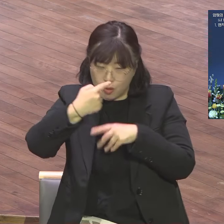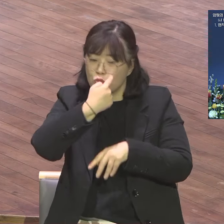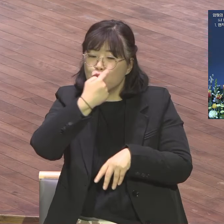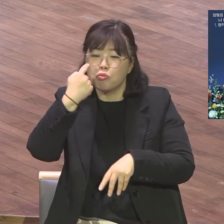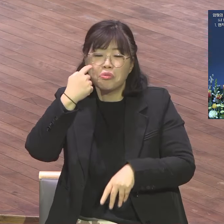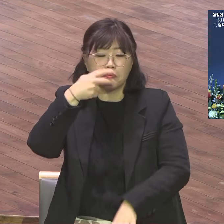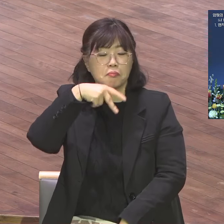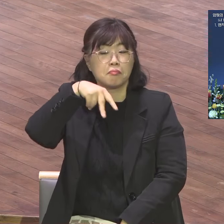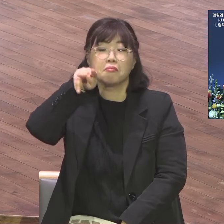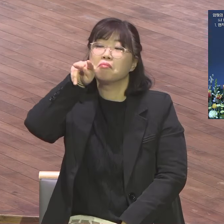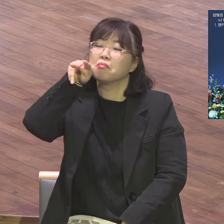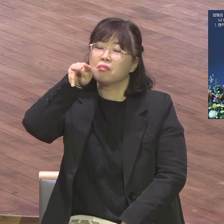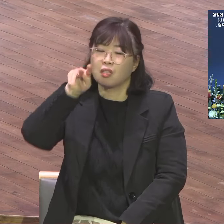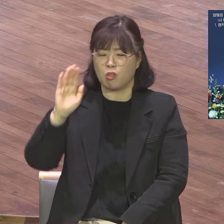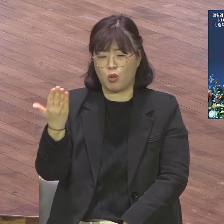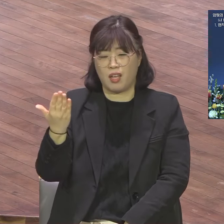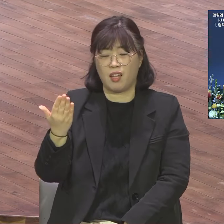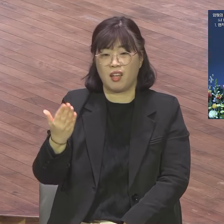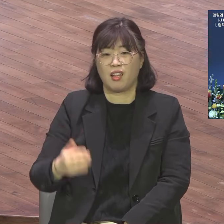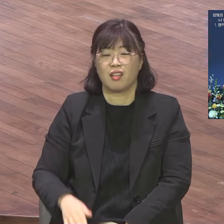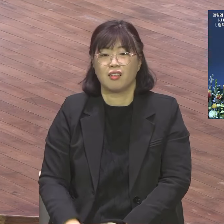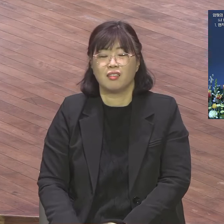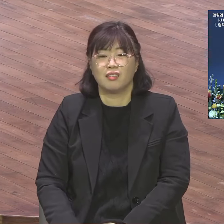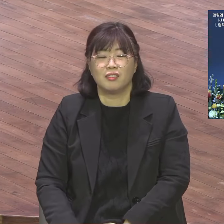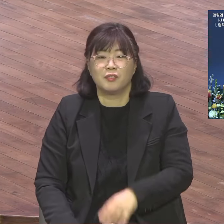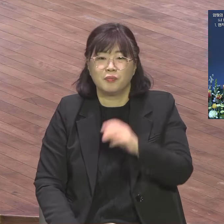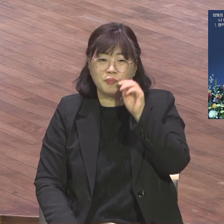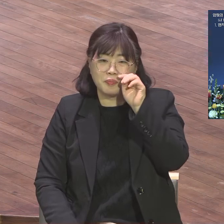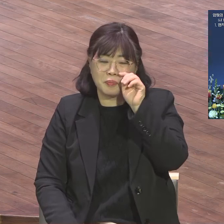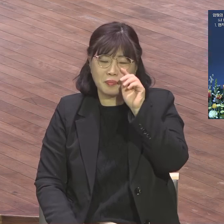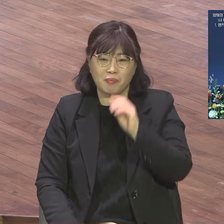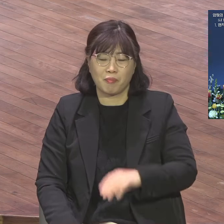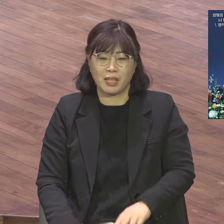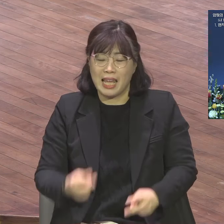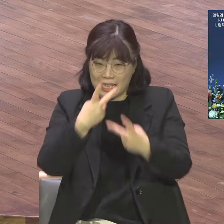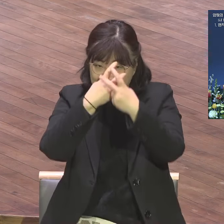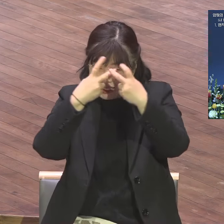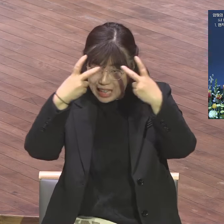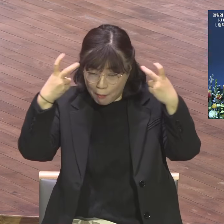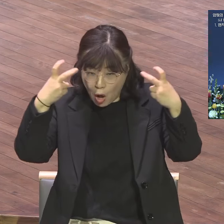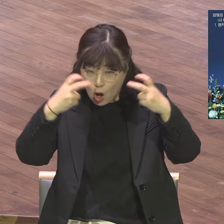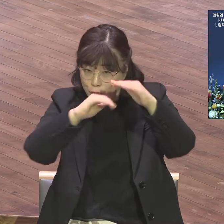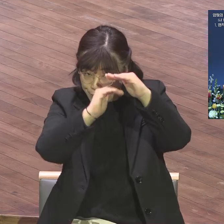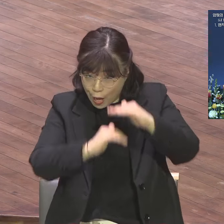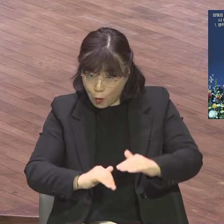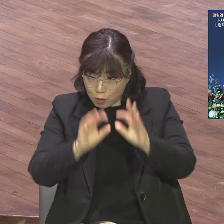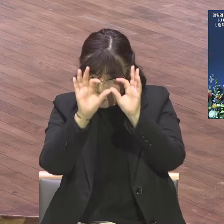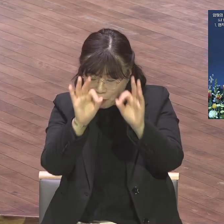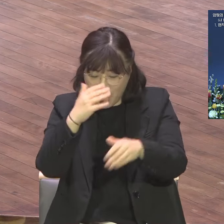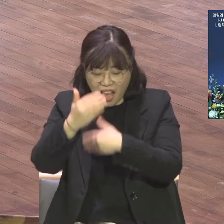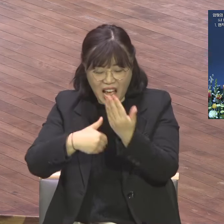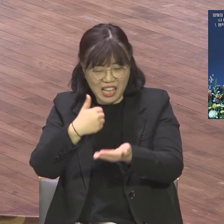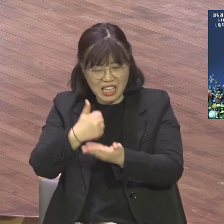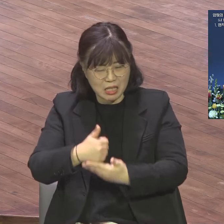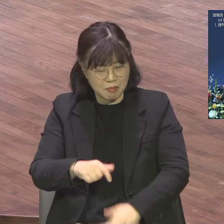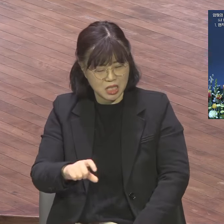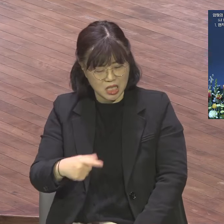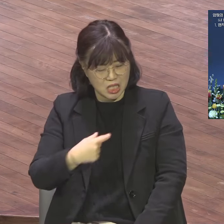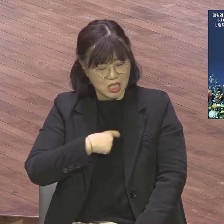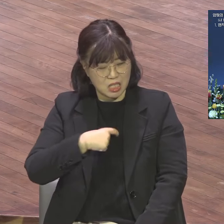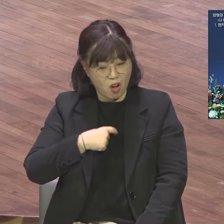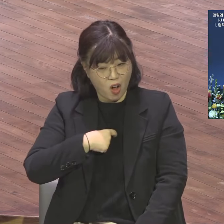잠언 6장 10절로 19절을 보면 하나님 미워하는 것 몇 가지 나오는데요. 그 중에 제일 먼저 언급한 것이